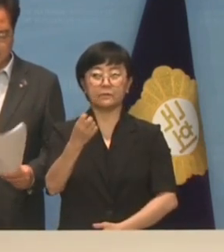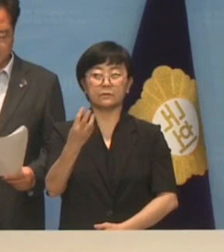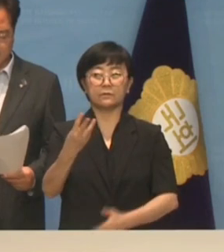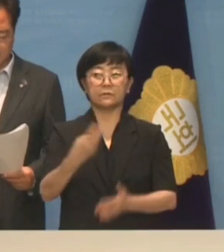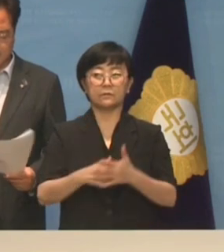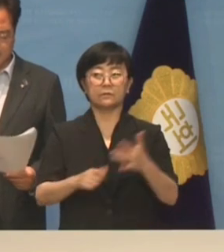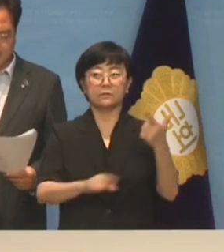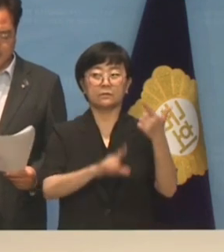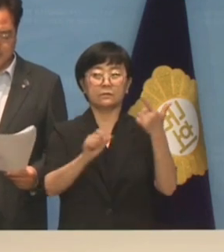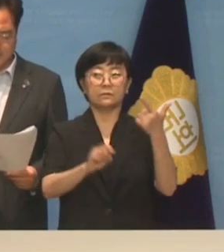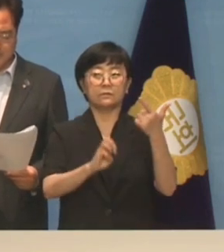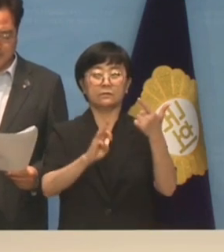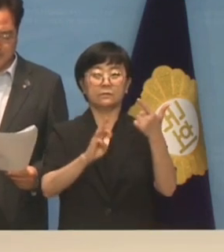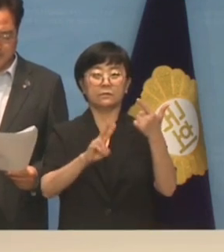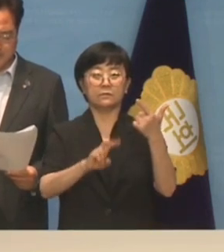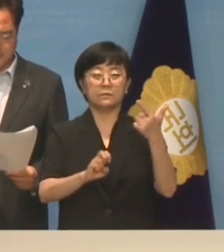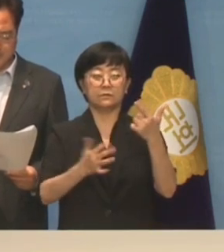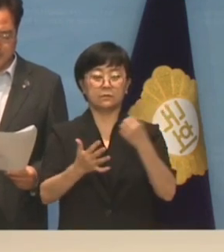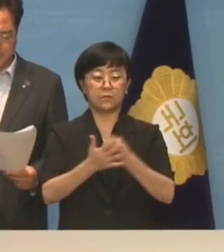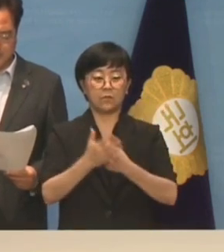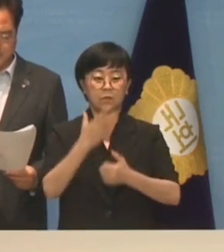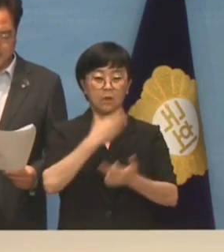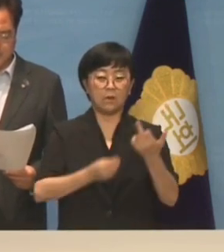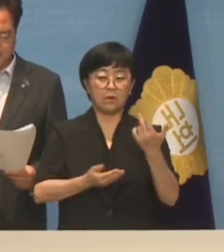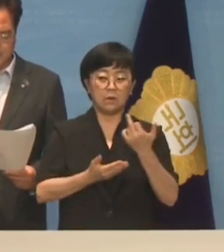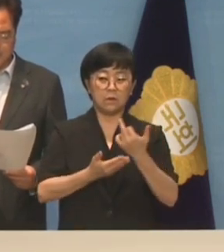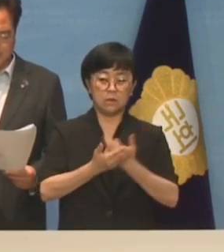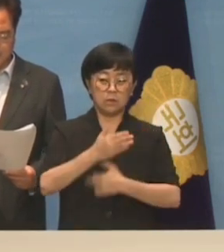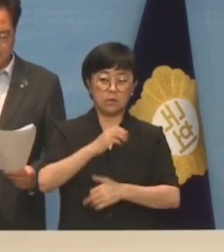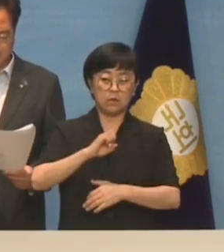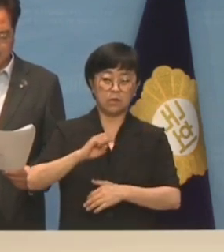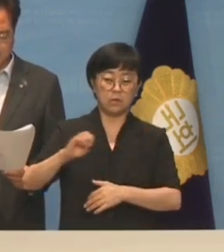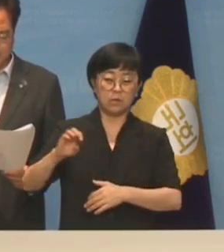6월 28일 더불어민주당 후쿠시마 원전 오염수